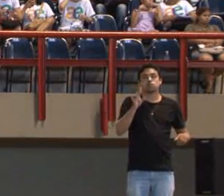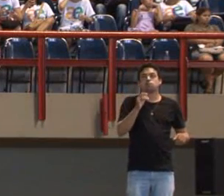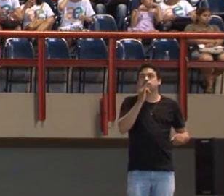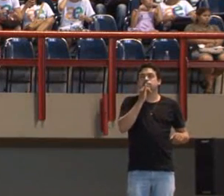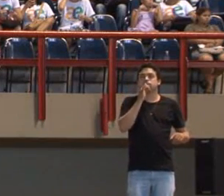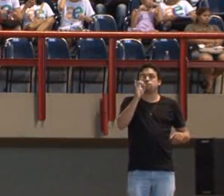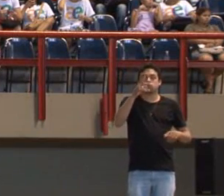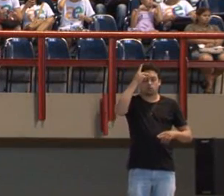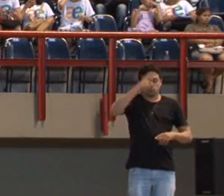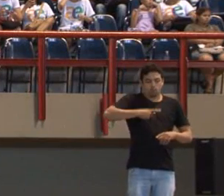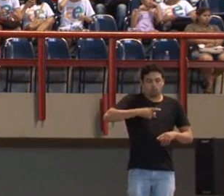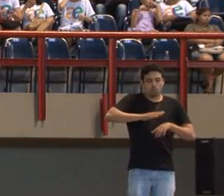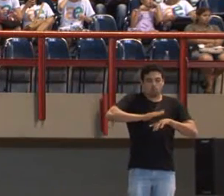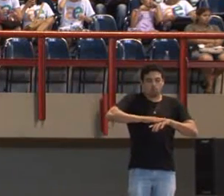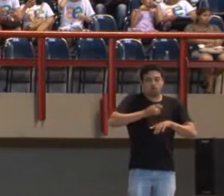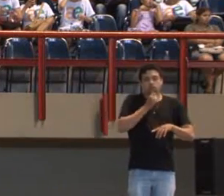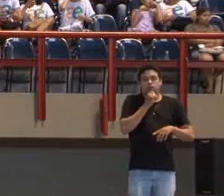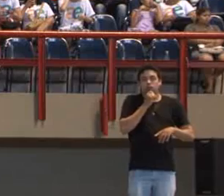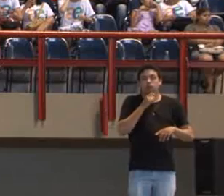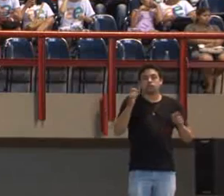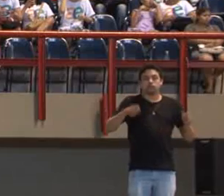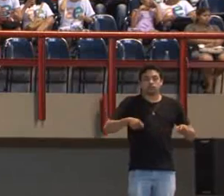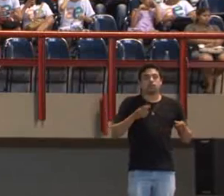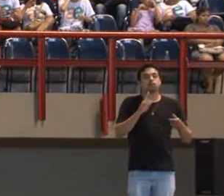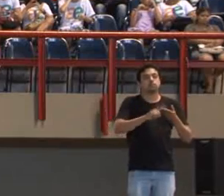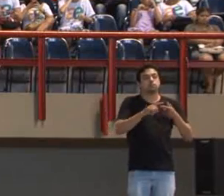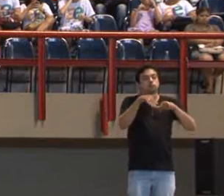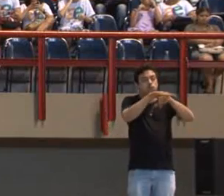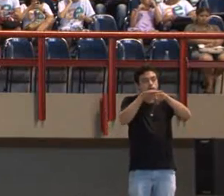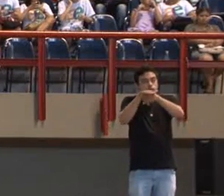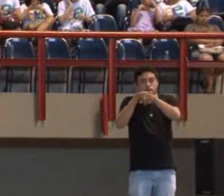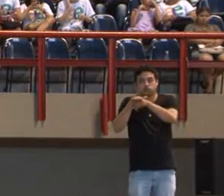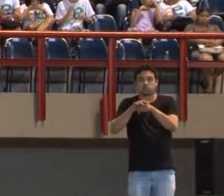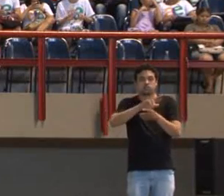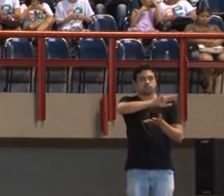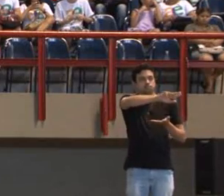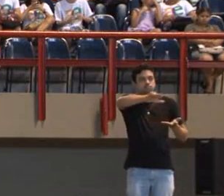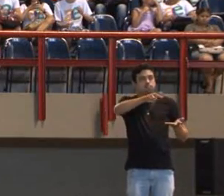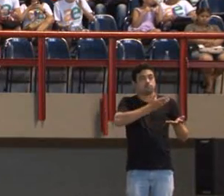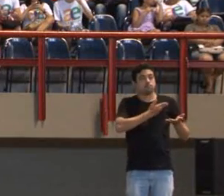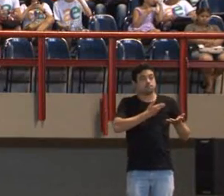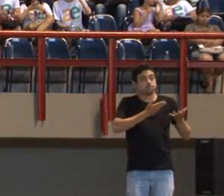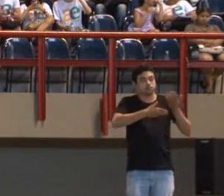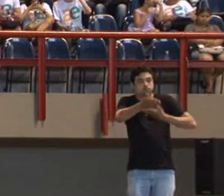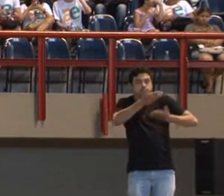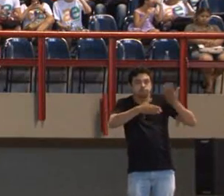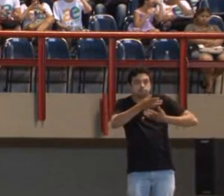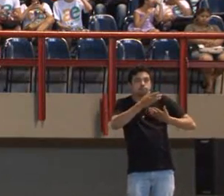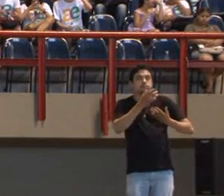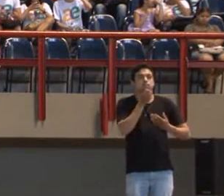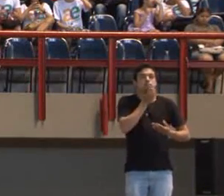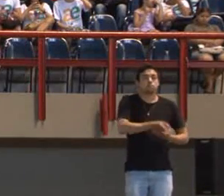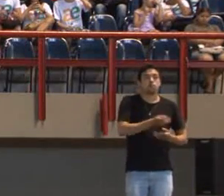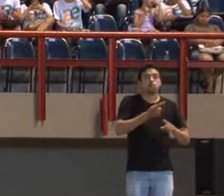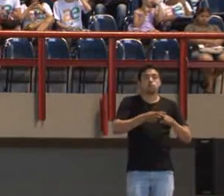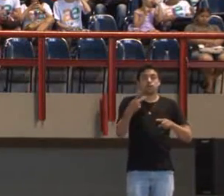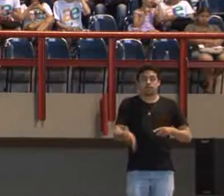faz sozinho. Então, conversar com as outras pessoas é importante. E aqui tem uma sala de